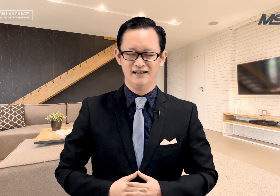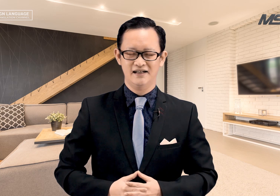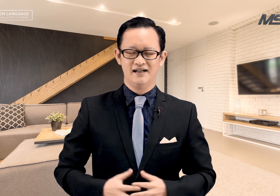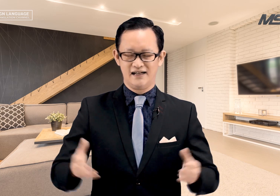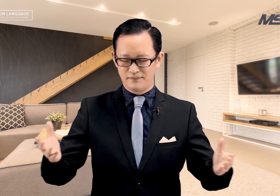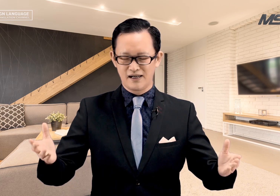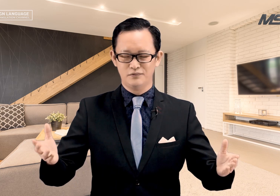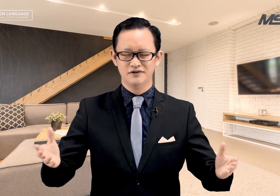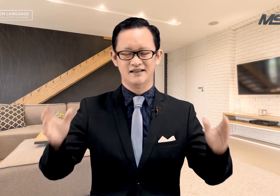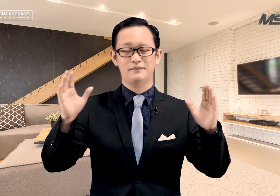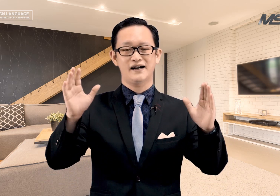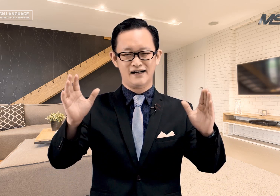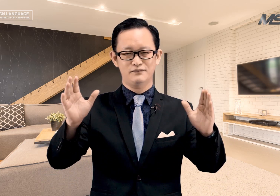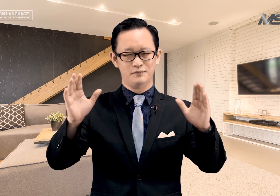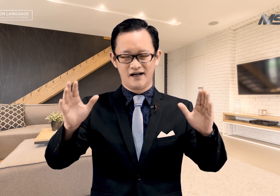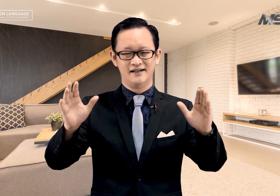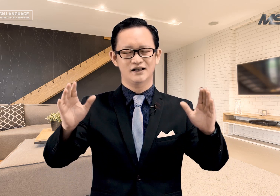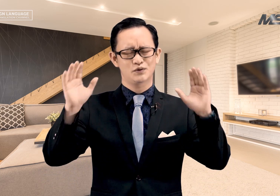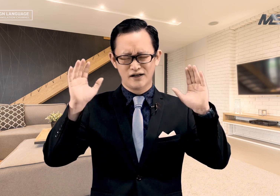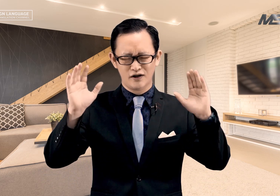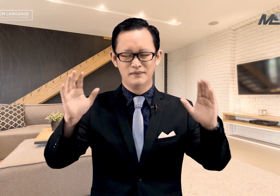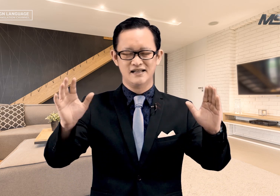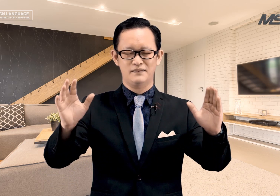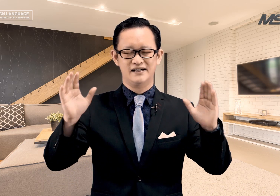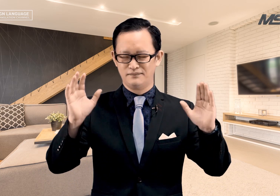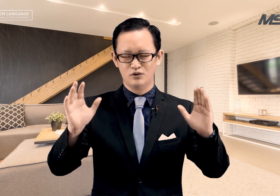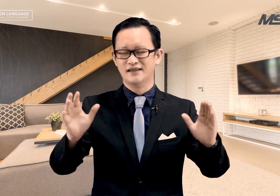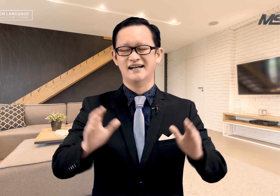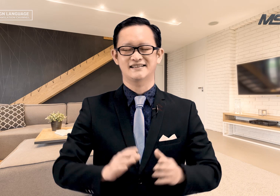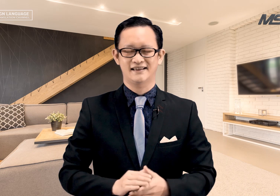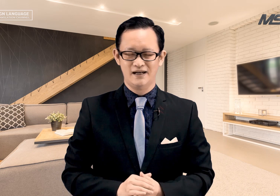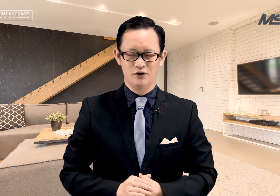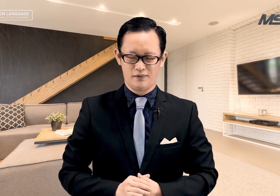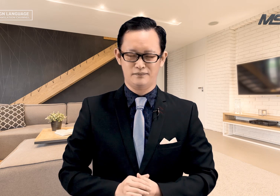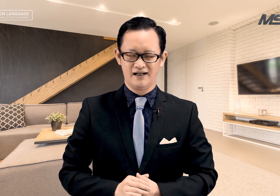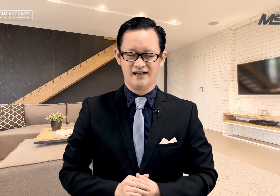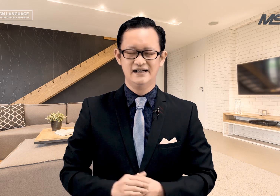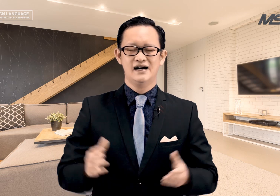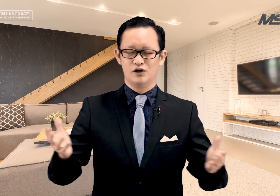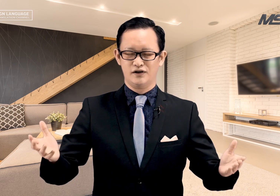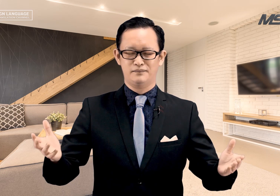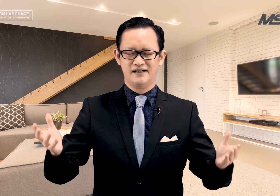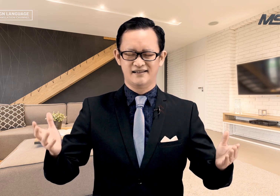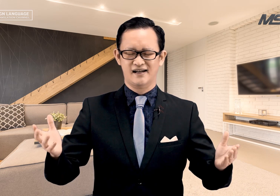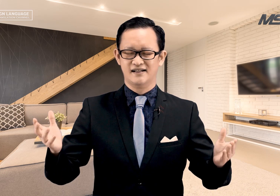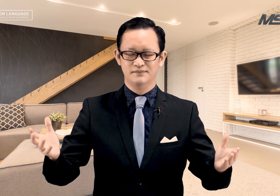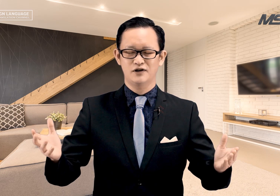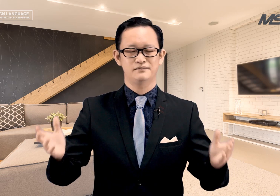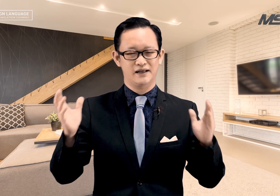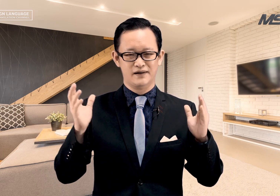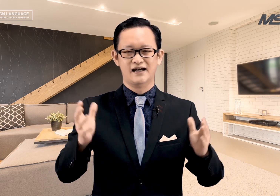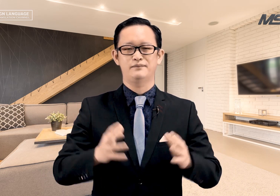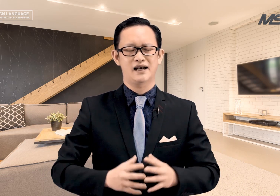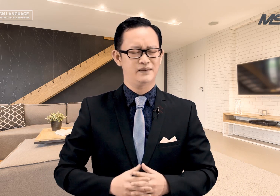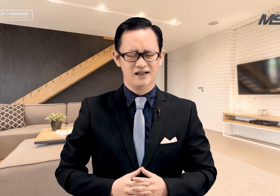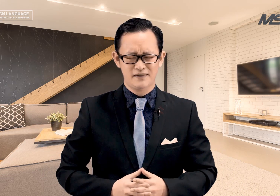hari ini. Dan dimanapun setiap anak-anakmu berada, Tuhan Kau yang menjamah dan menguatkan setiap kehidupan mereka. Engkau yang mendatangkan kesembuhan